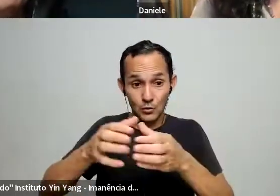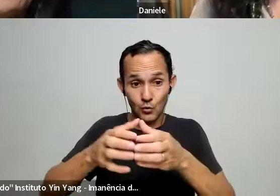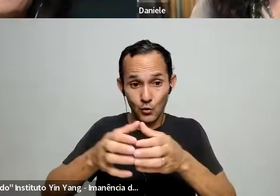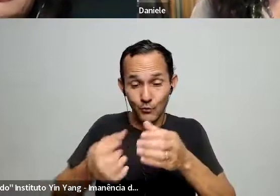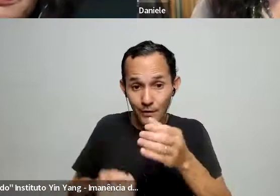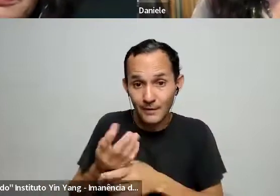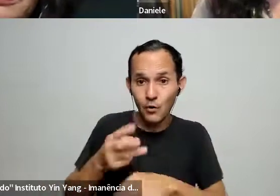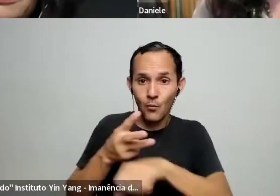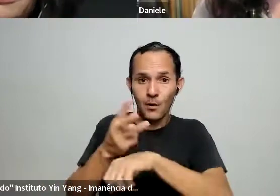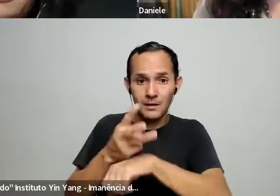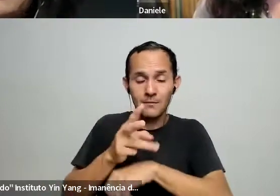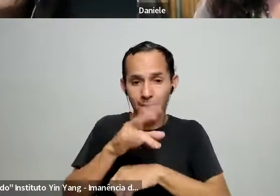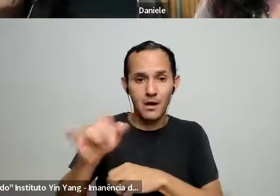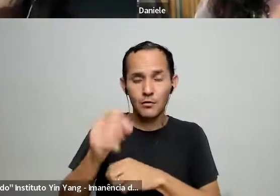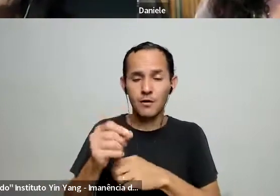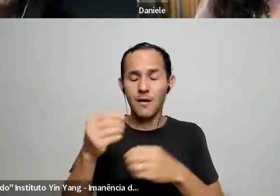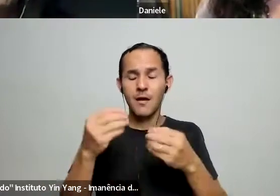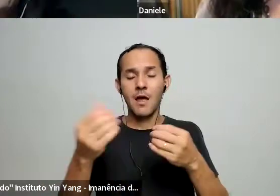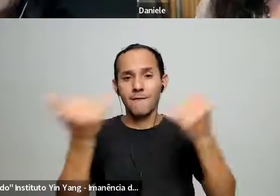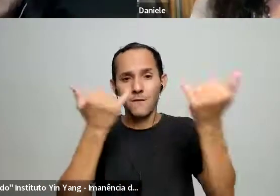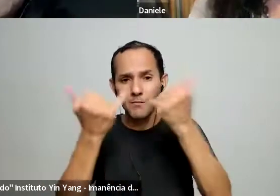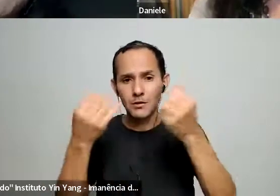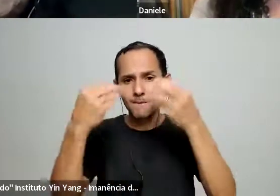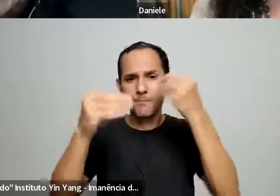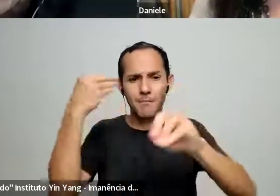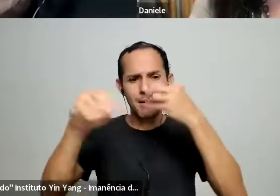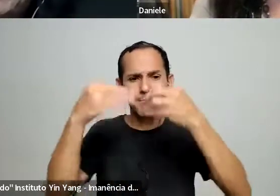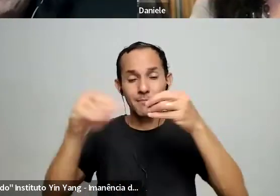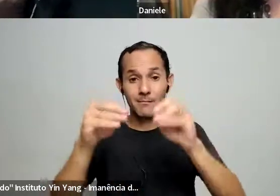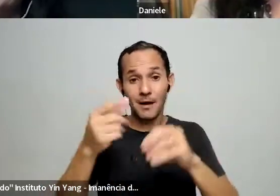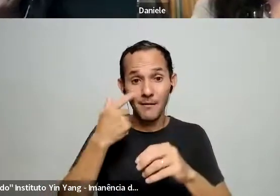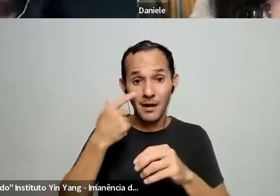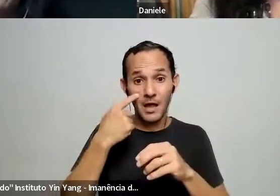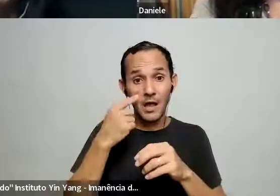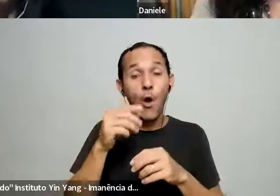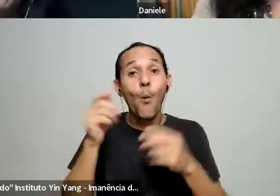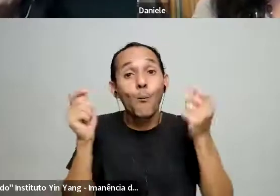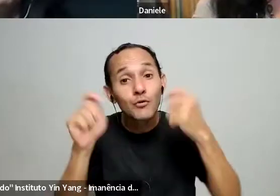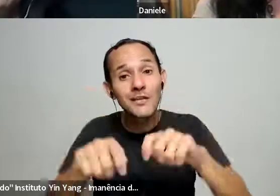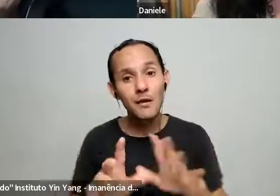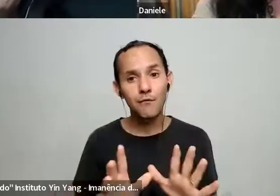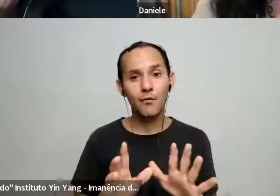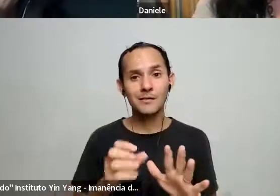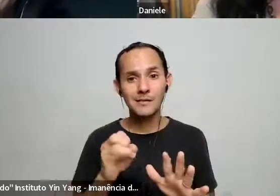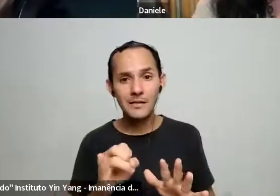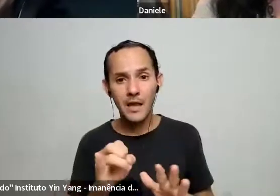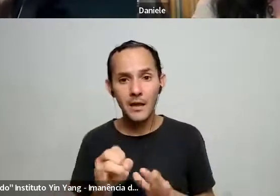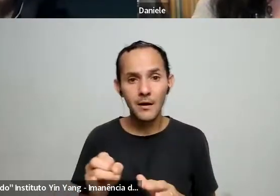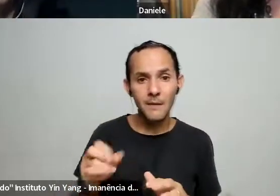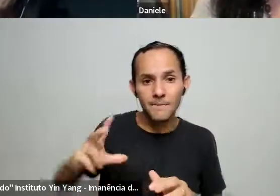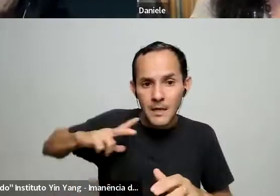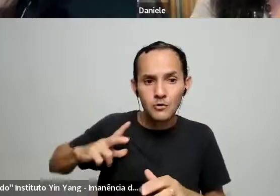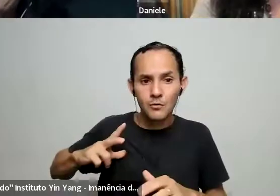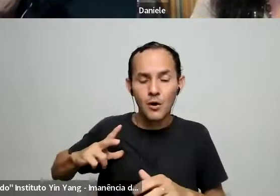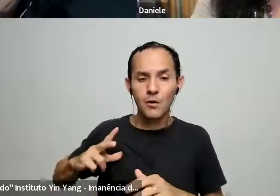de WhatsApp, a gente vai passar todas as informações que são possíveis passar. Aquelas que são confidenciais vão